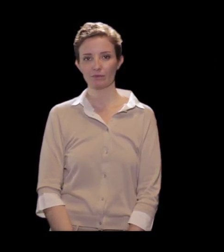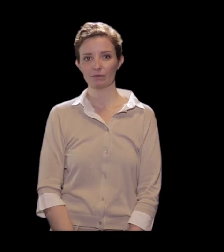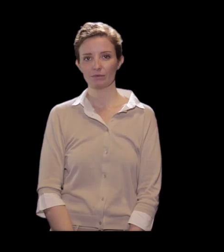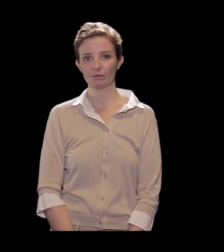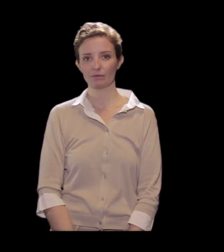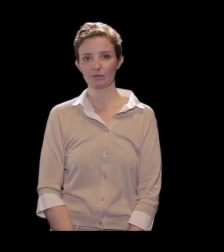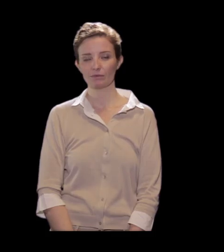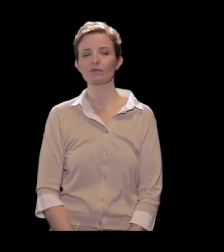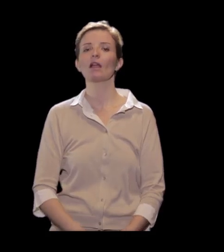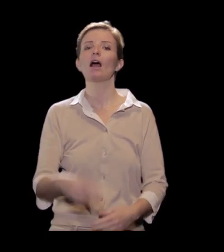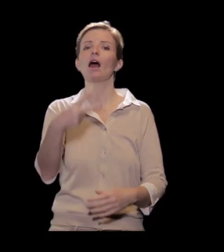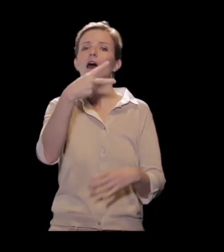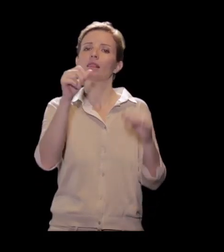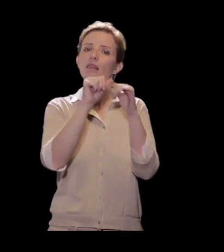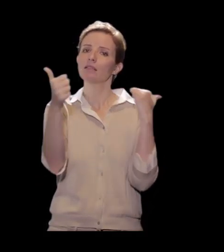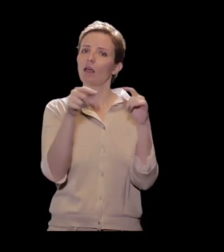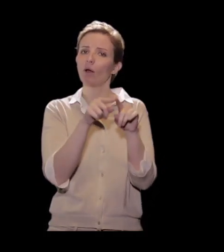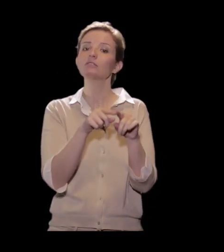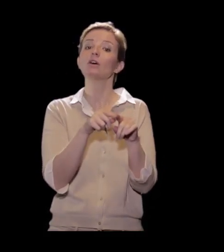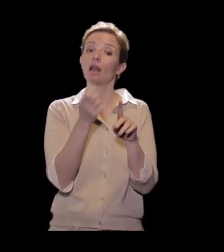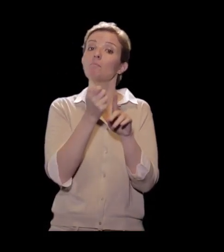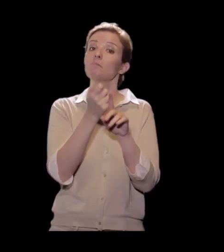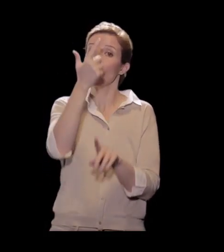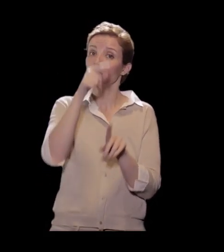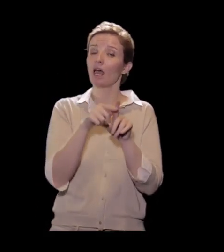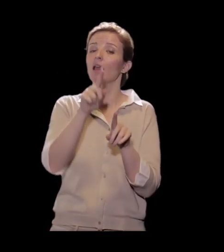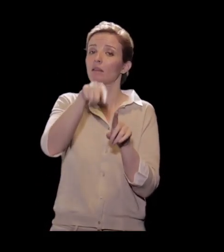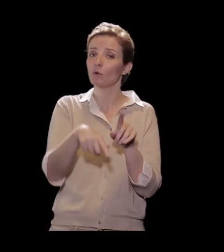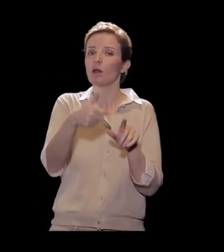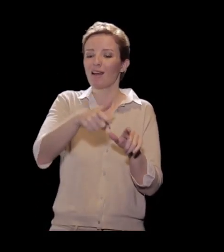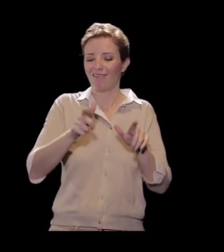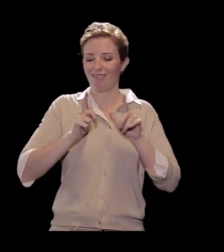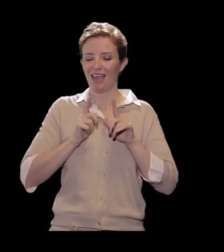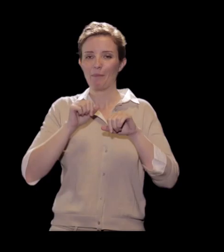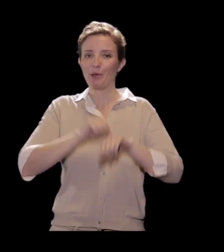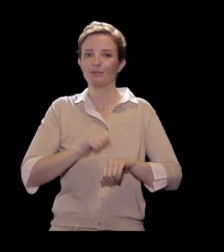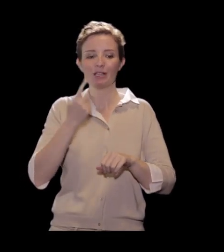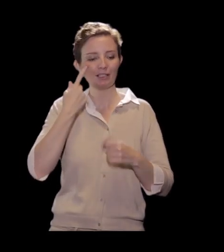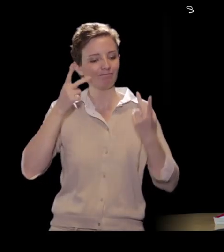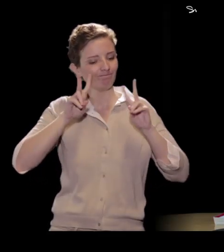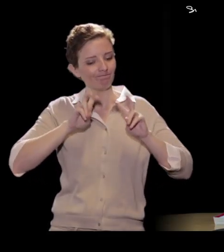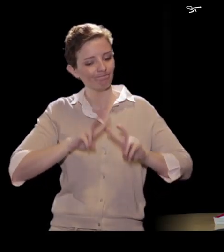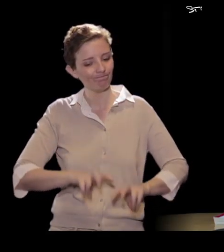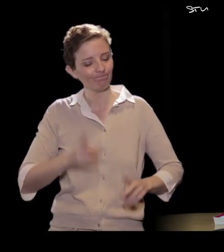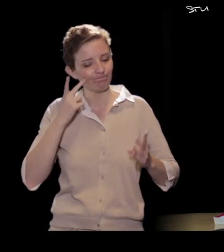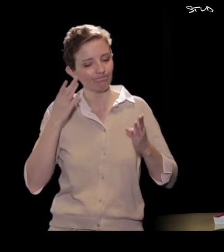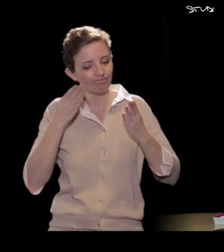le disequazioni sono anche molto importanti perché ci consentono di andare a studiare